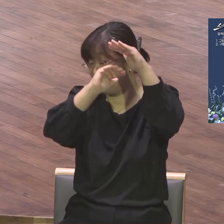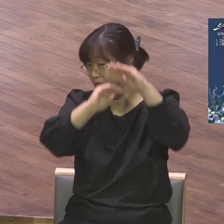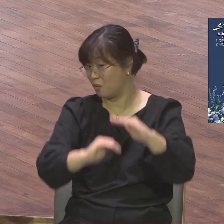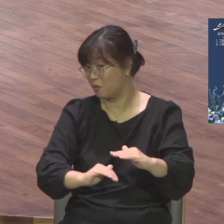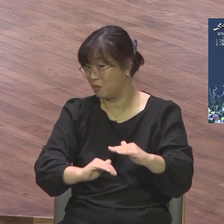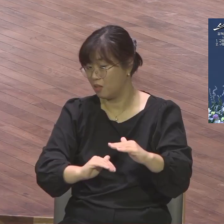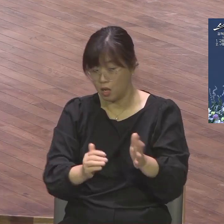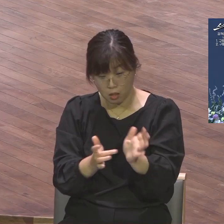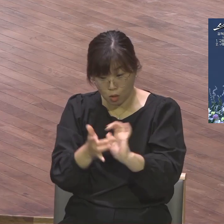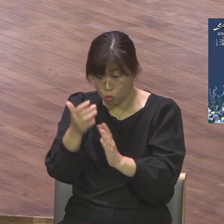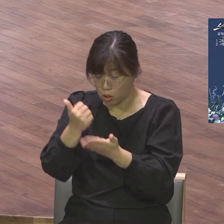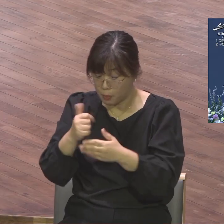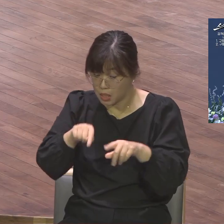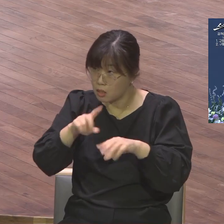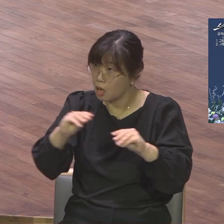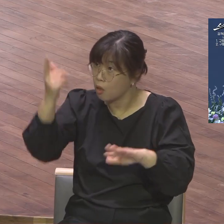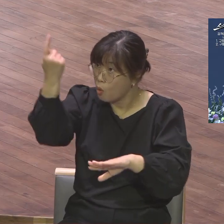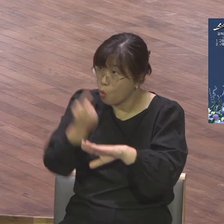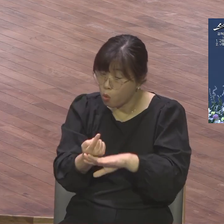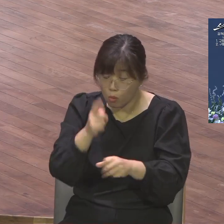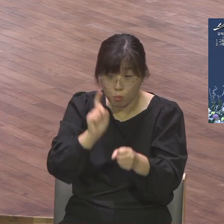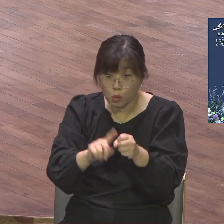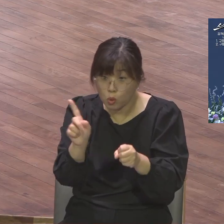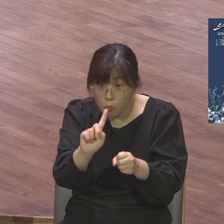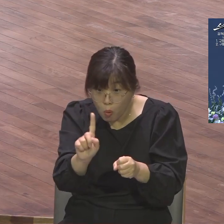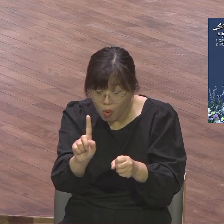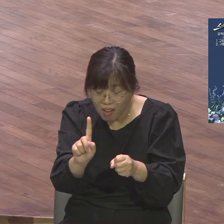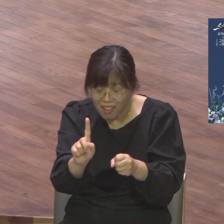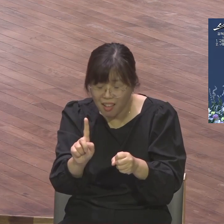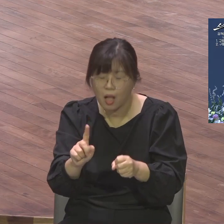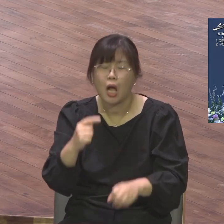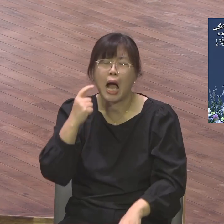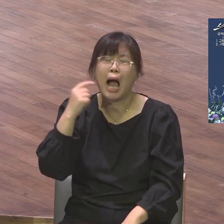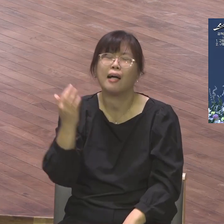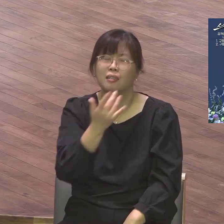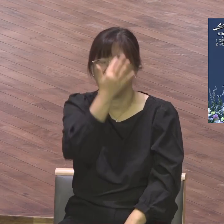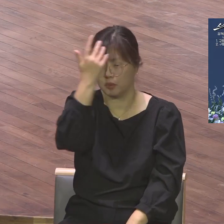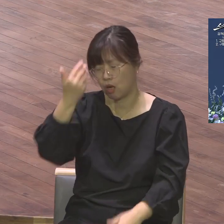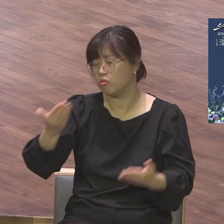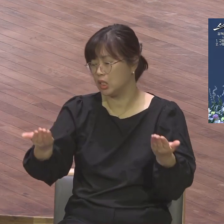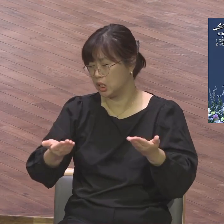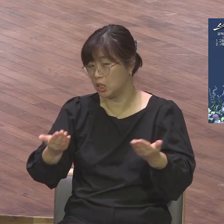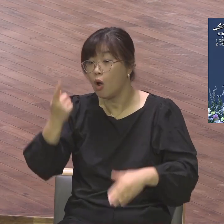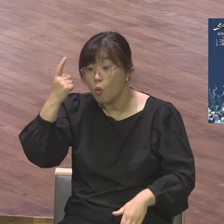땅에 오신 것이 뭐냐? 극히 아름다운 일이다.